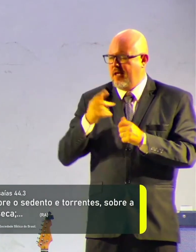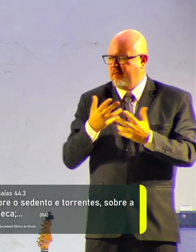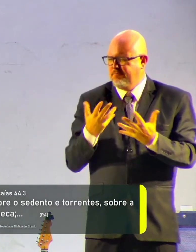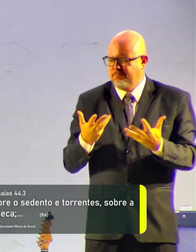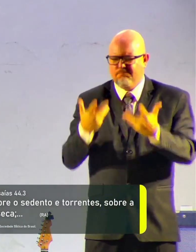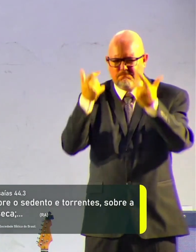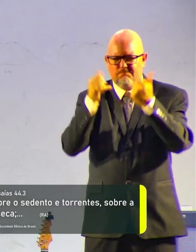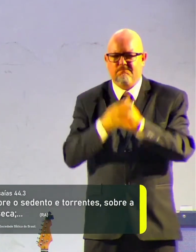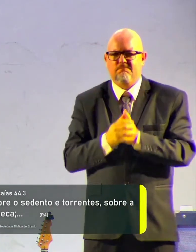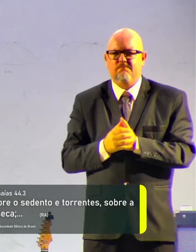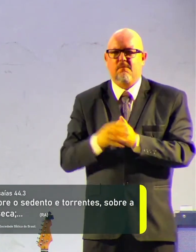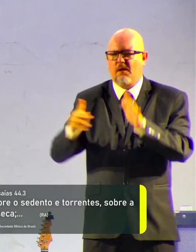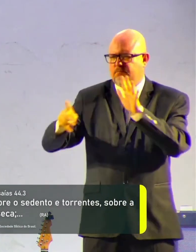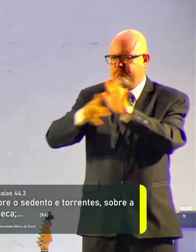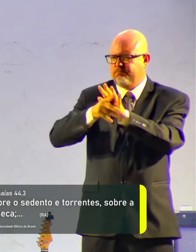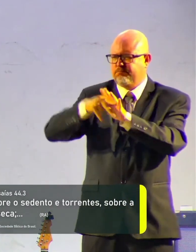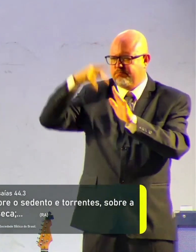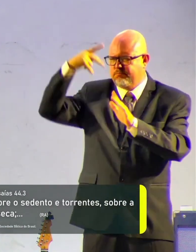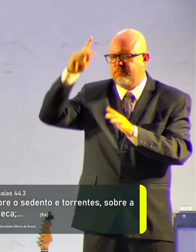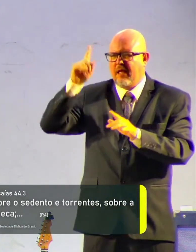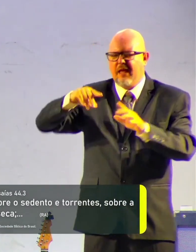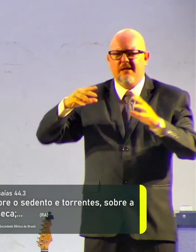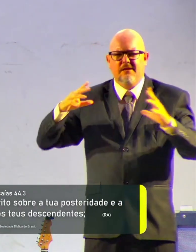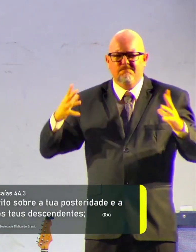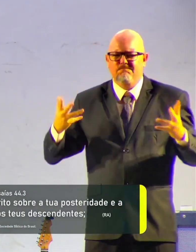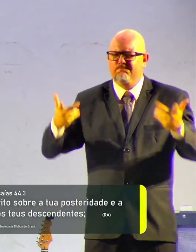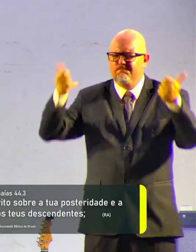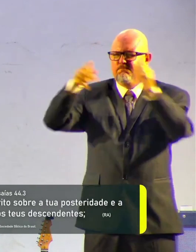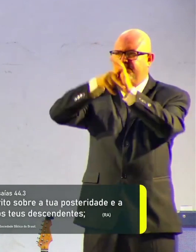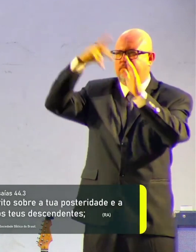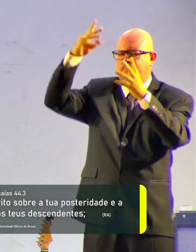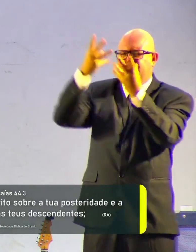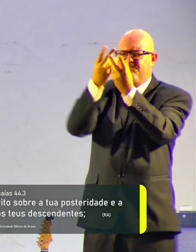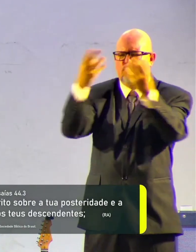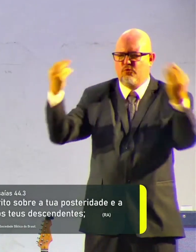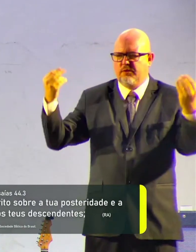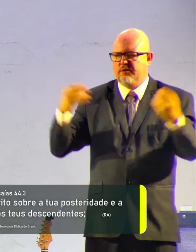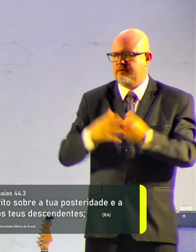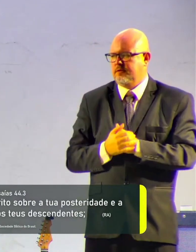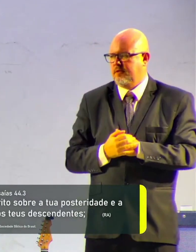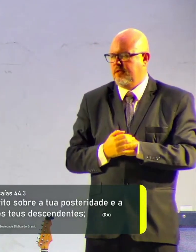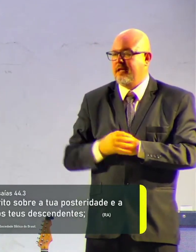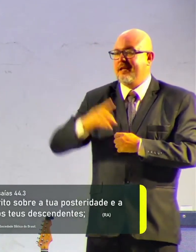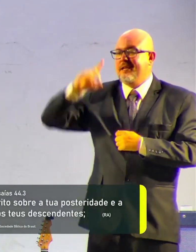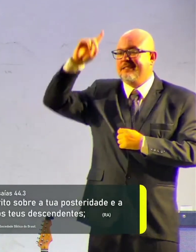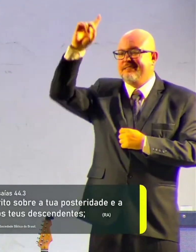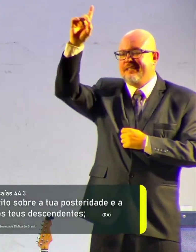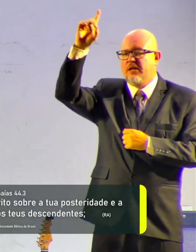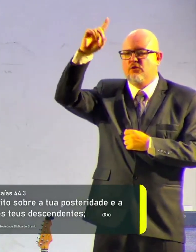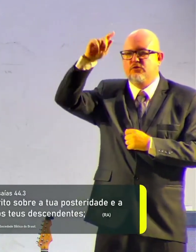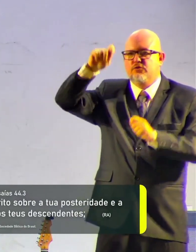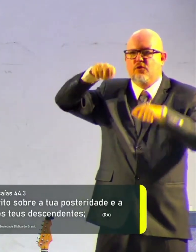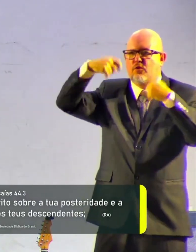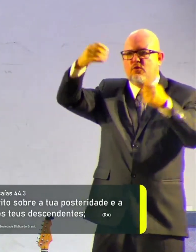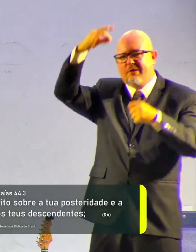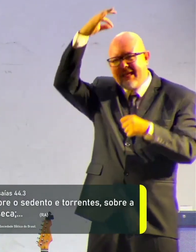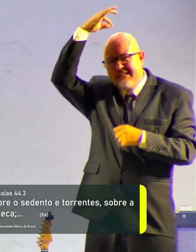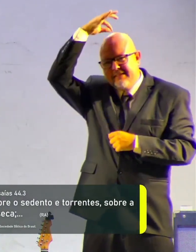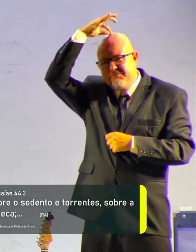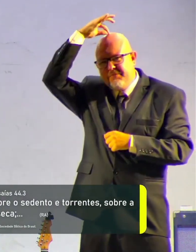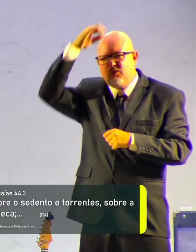copiosas, caudalosas, abundantes. Em outras palavras, Deus não dá o seu espírito por